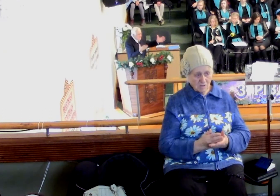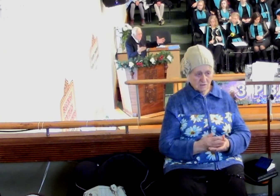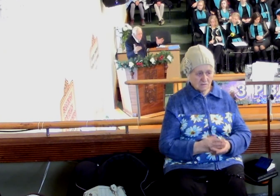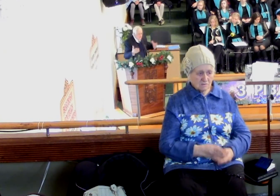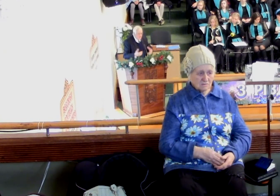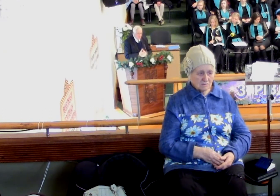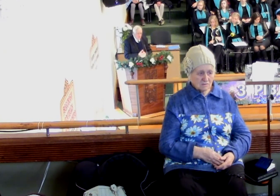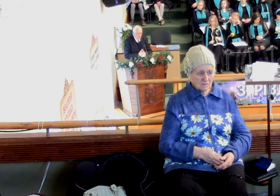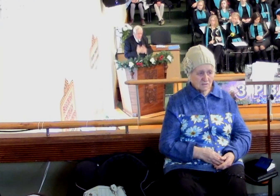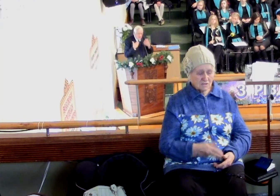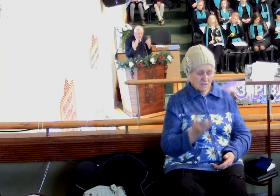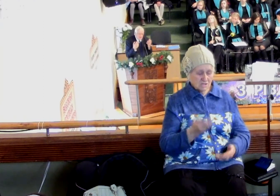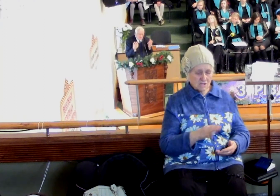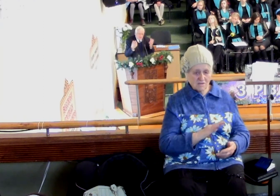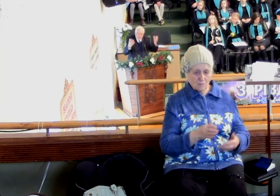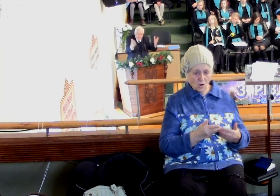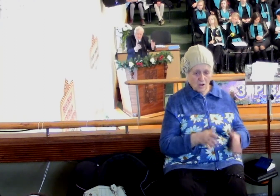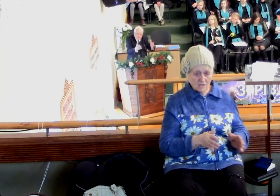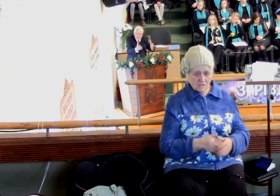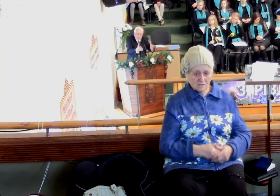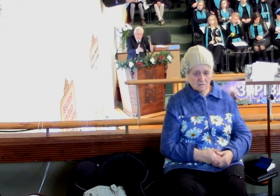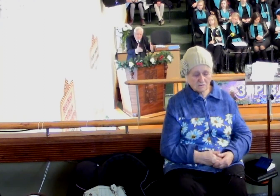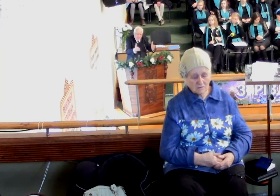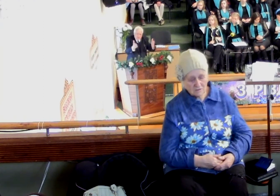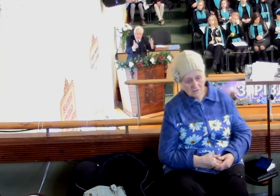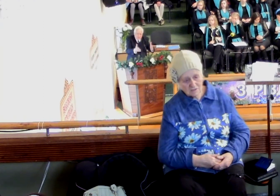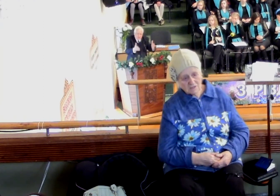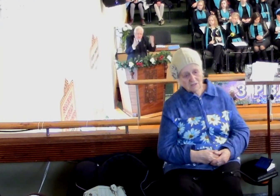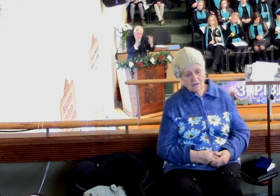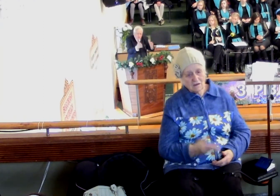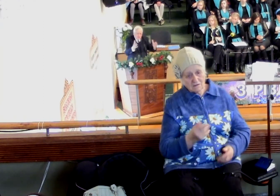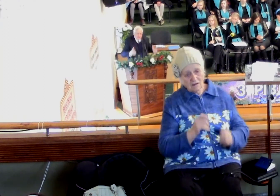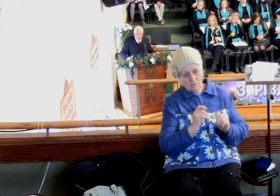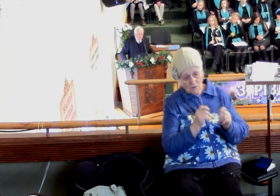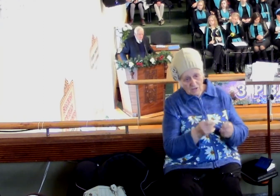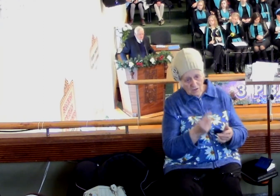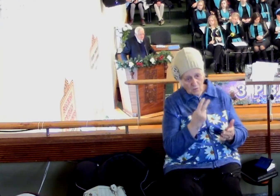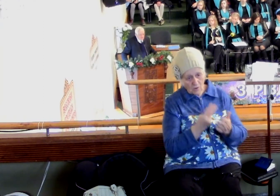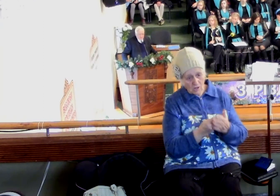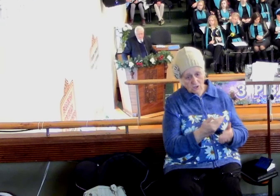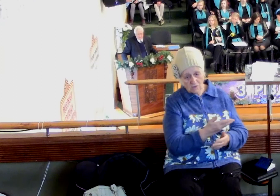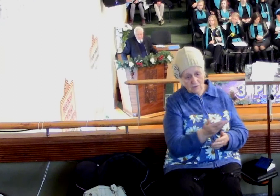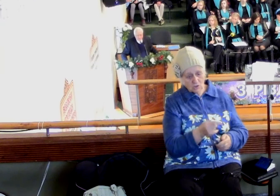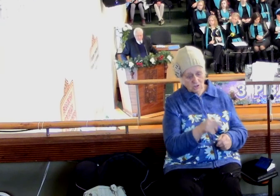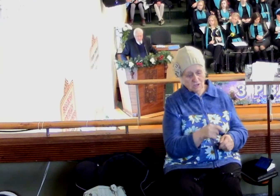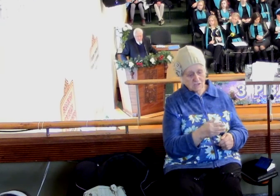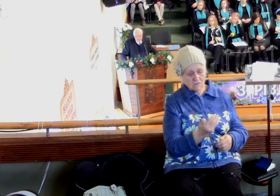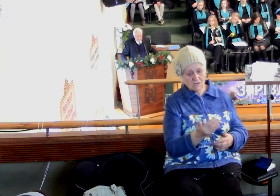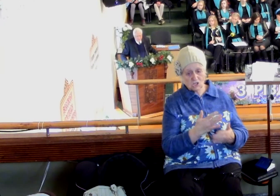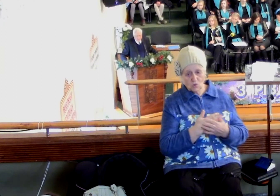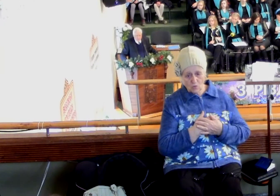вас любит Бог. Он покажет, что здесь вас ждут, любят и готовы поделиться